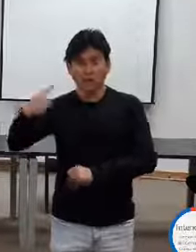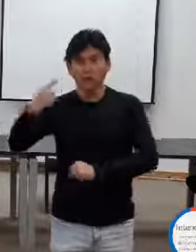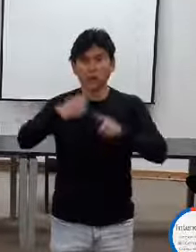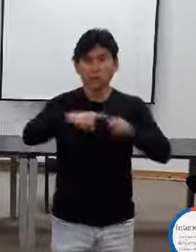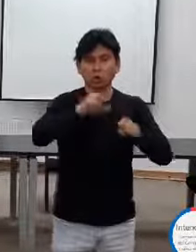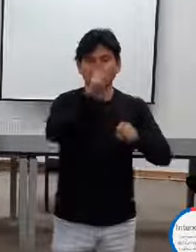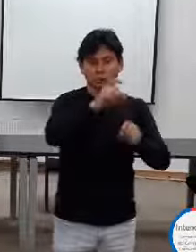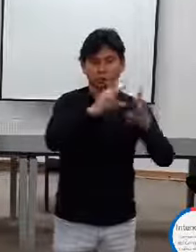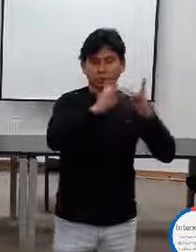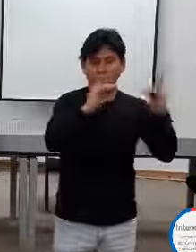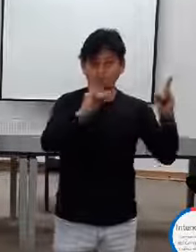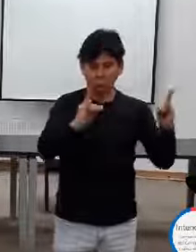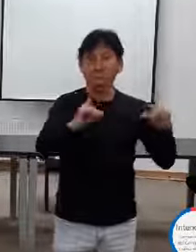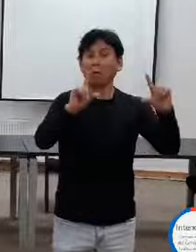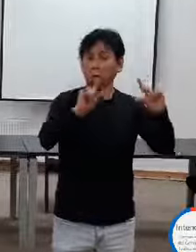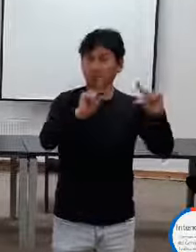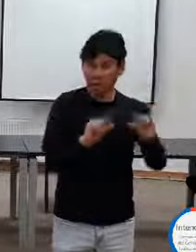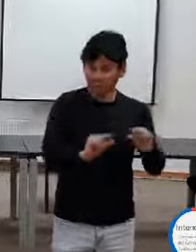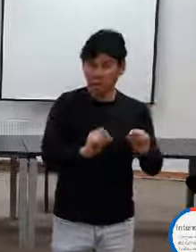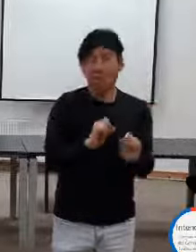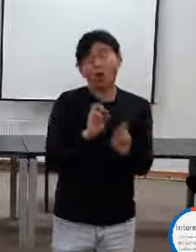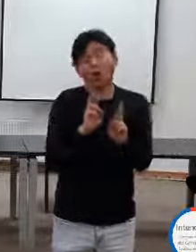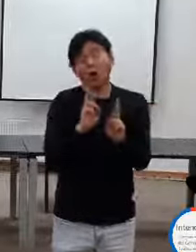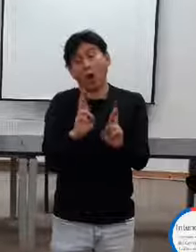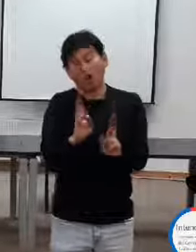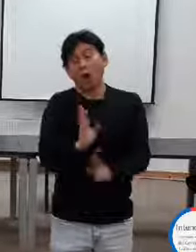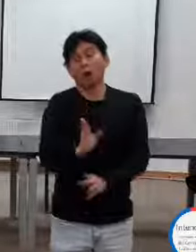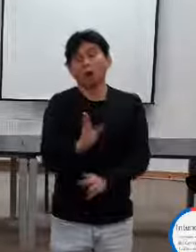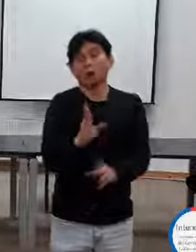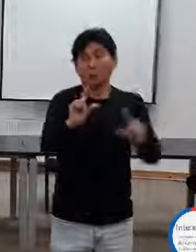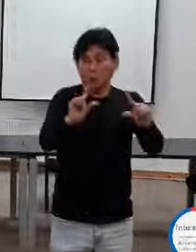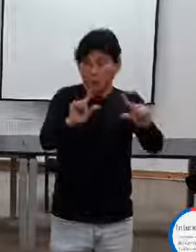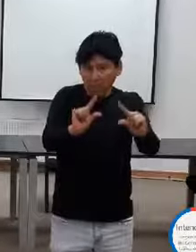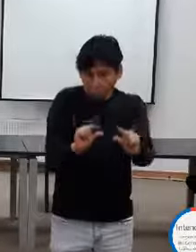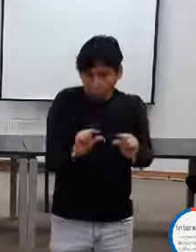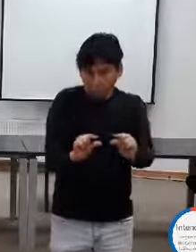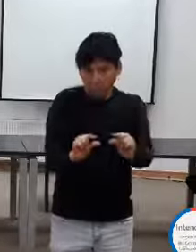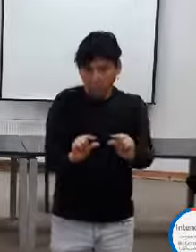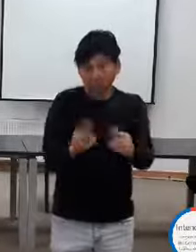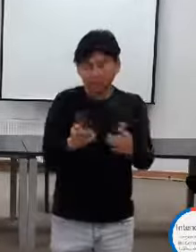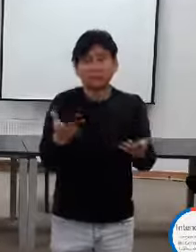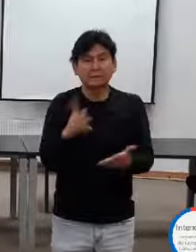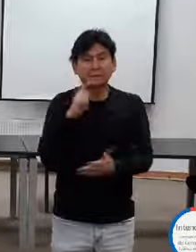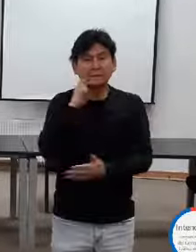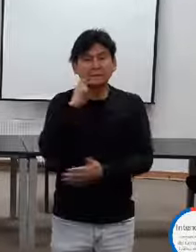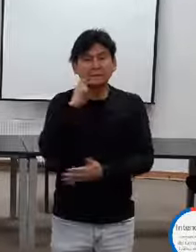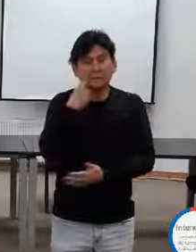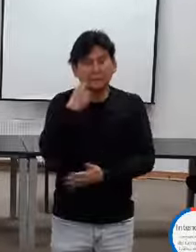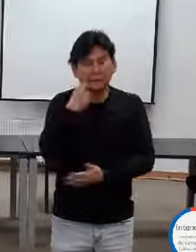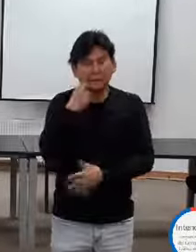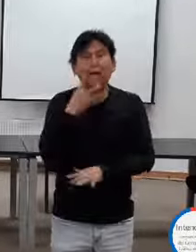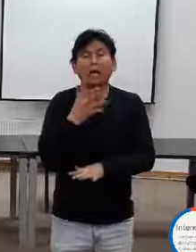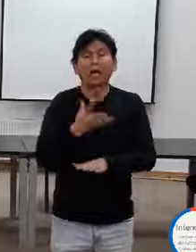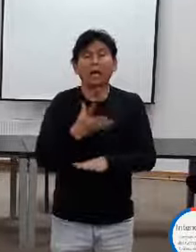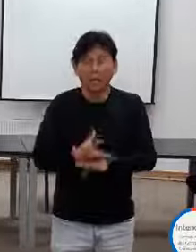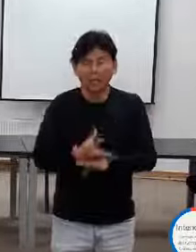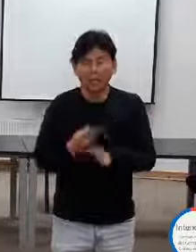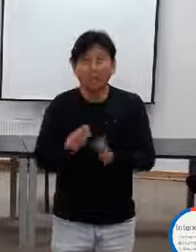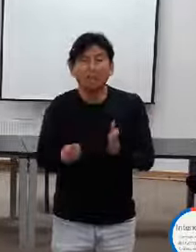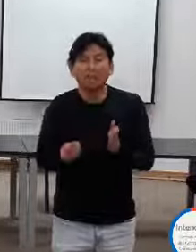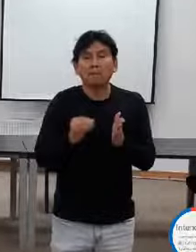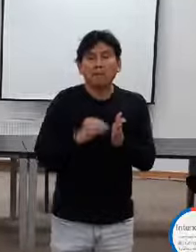Aysén. Una cifra bastante baja, ojalá siguiera disminuyendo y da cuenta de que existe un mayor